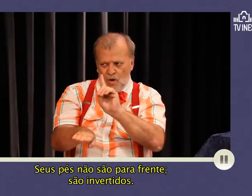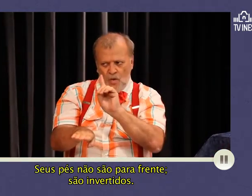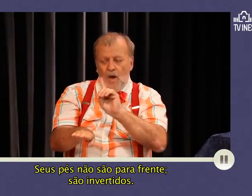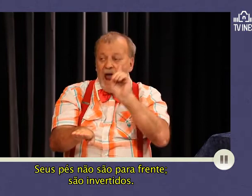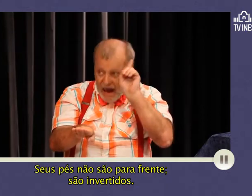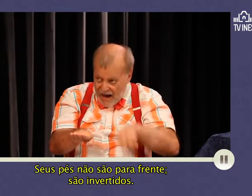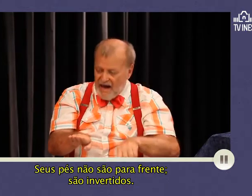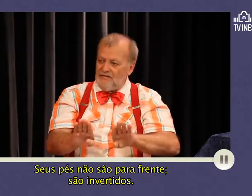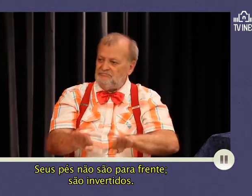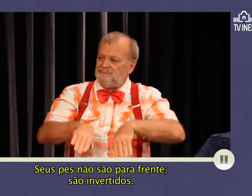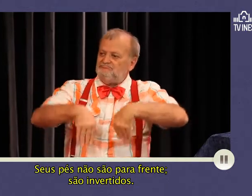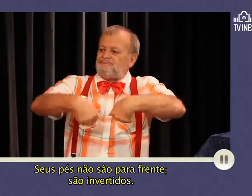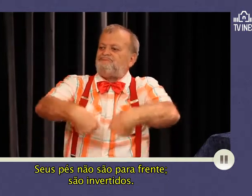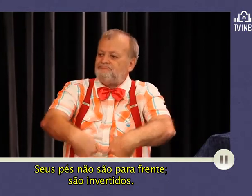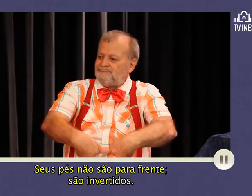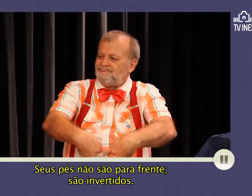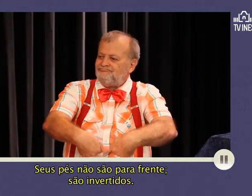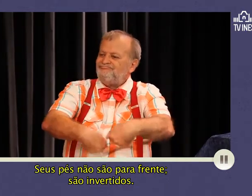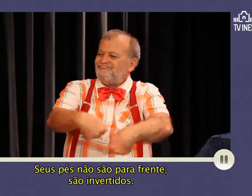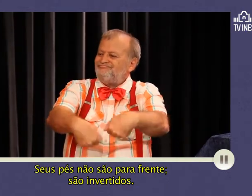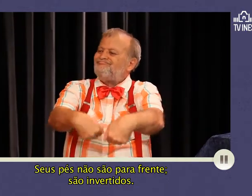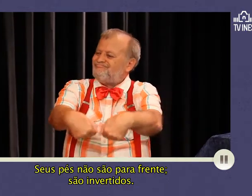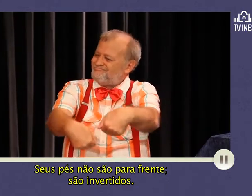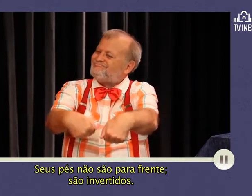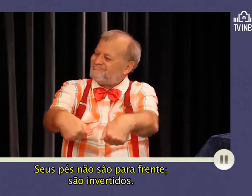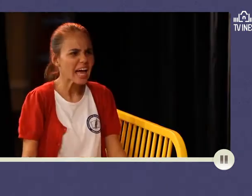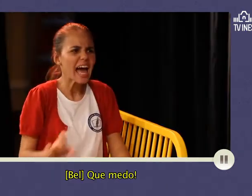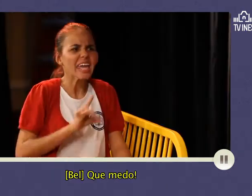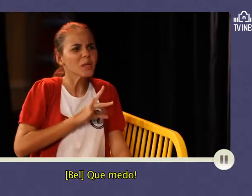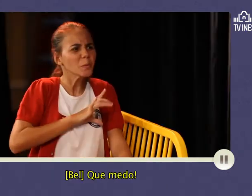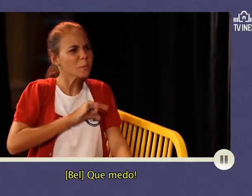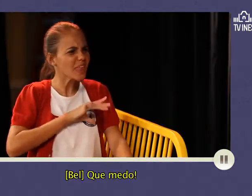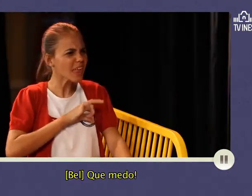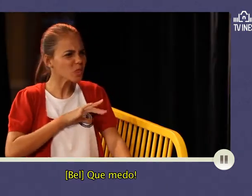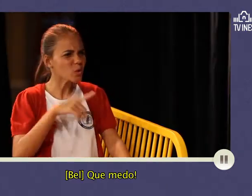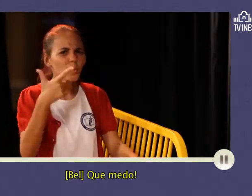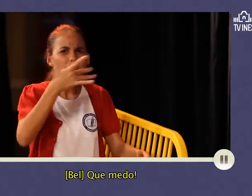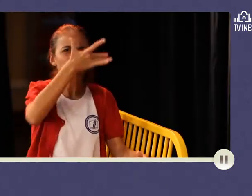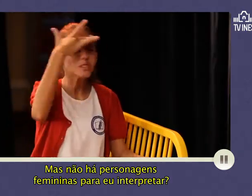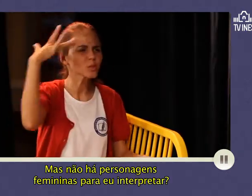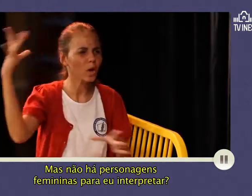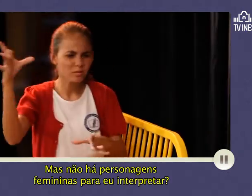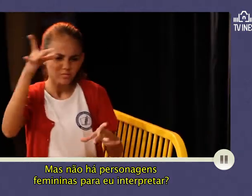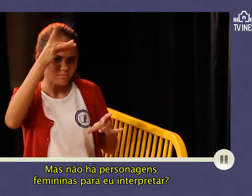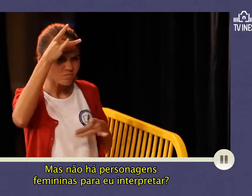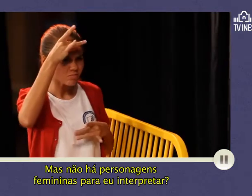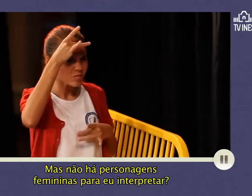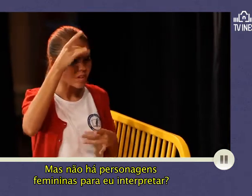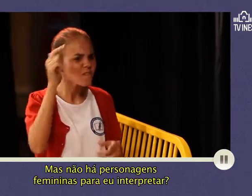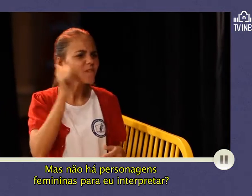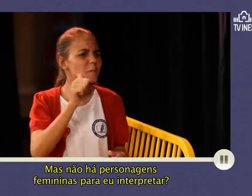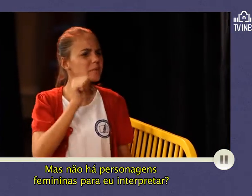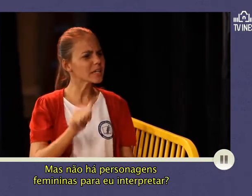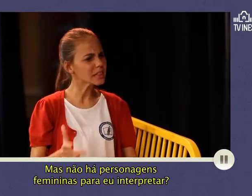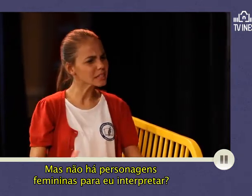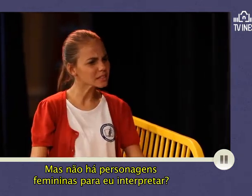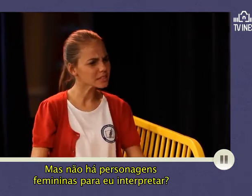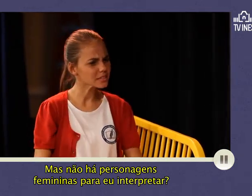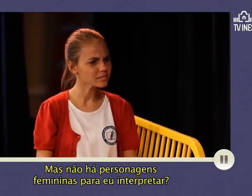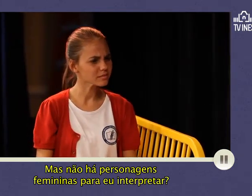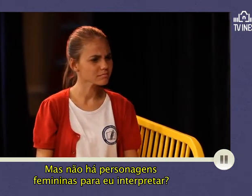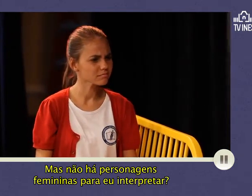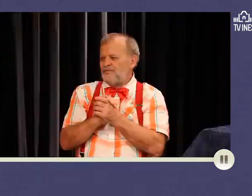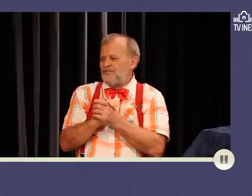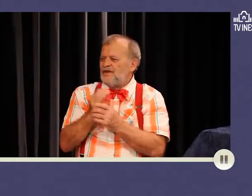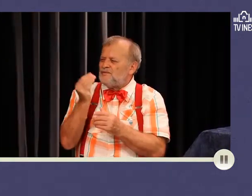pés não são pra frente, são invertidos. Que medo! Mas não há personagens femininas